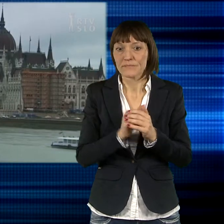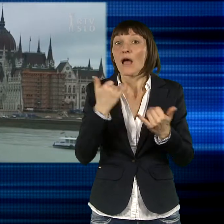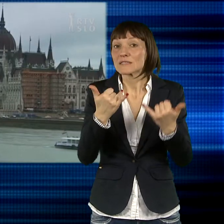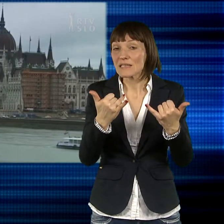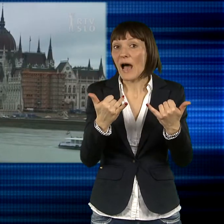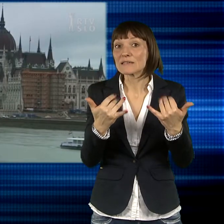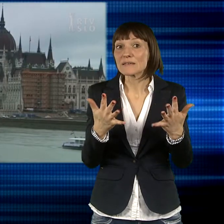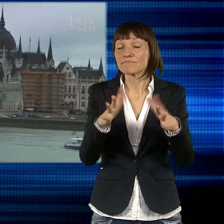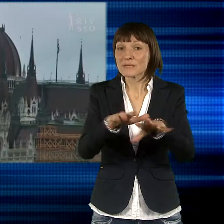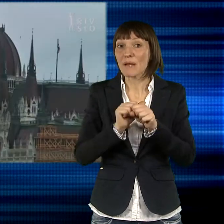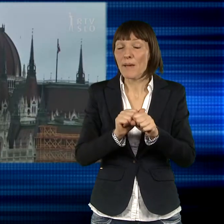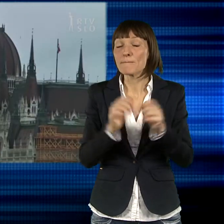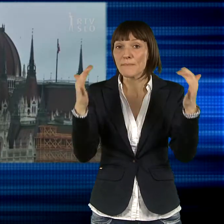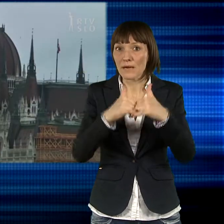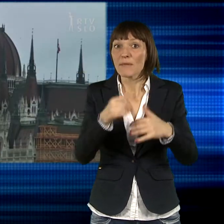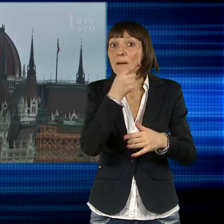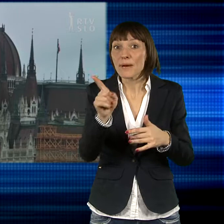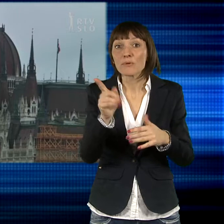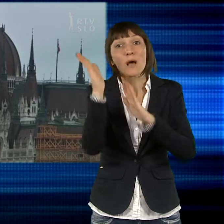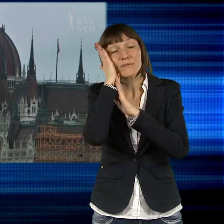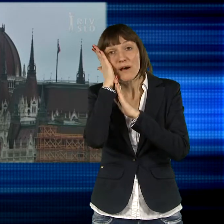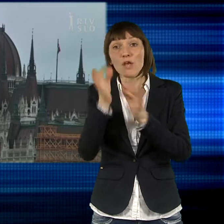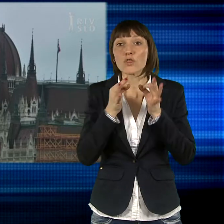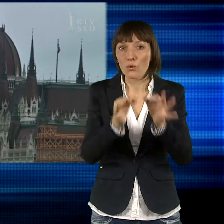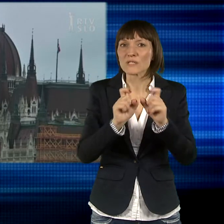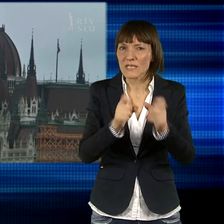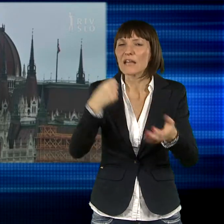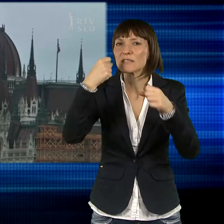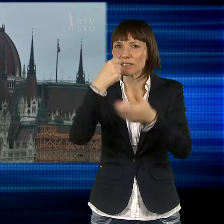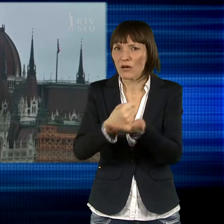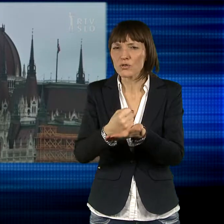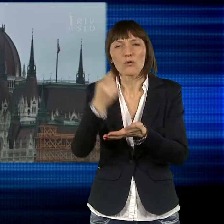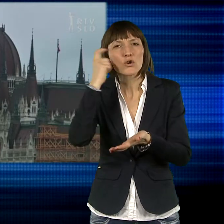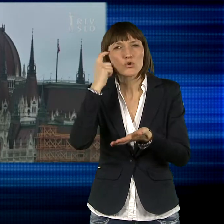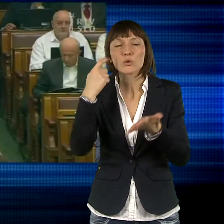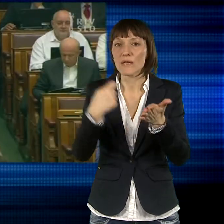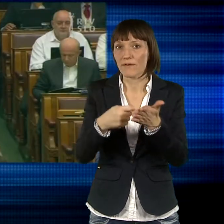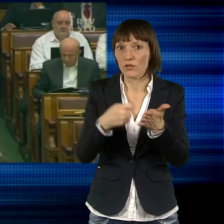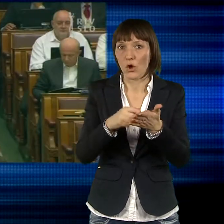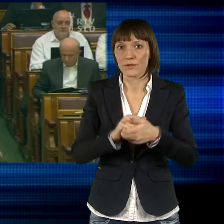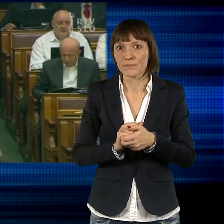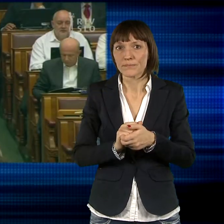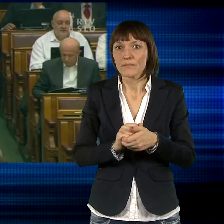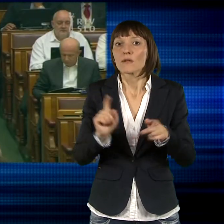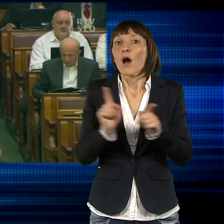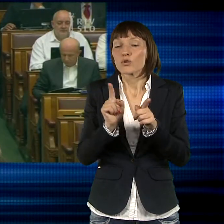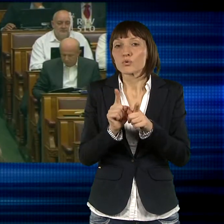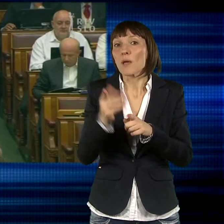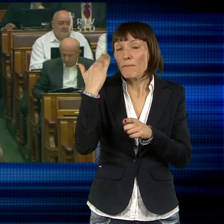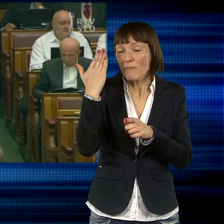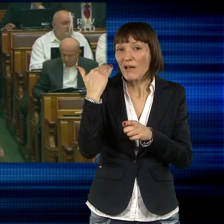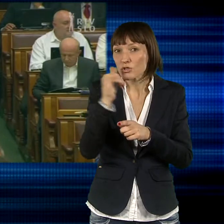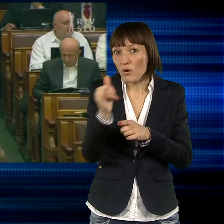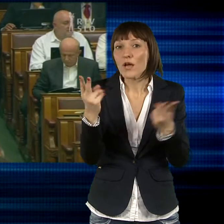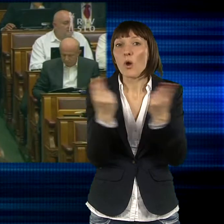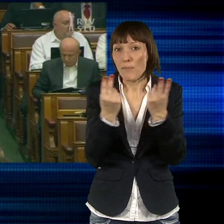teden je parlament sprejel zakon, ki prepoveduje bivanje na ulicah, med drugim tudi zaradi zagotavljanja kulturnih vrednot. Podoben zakon